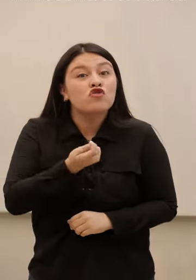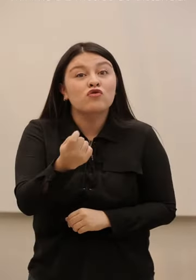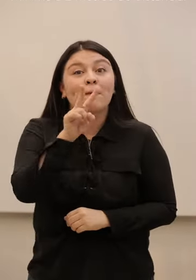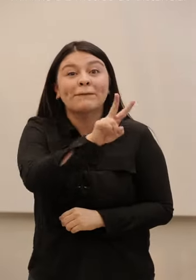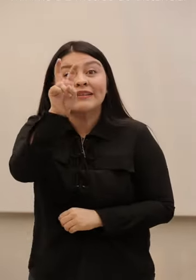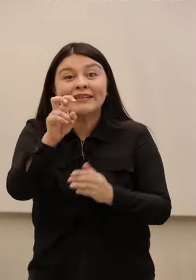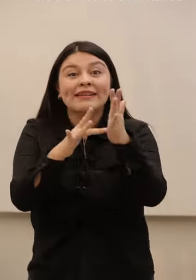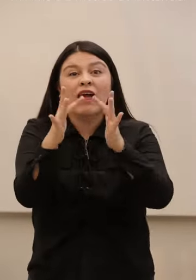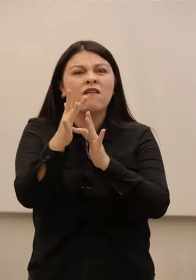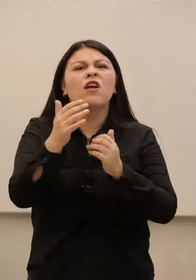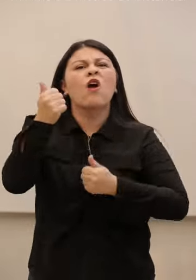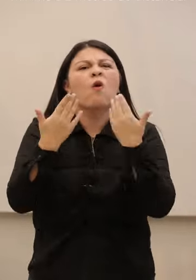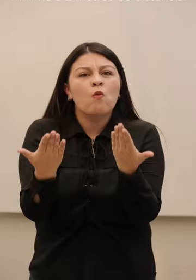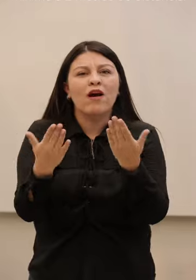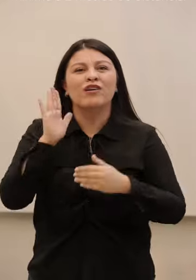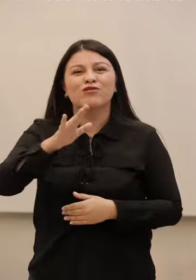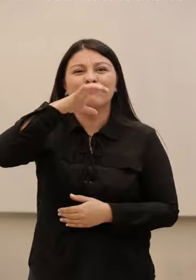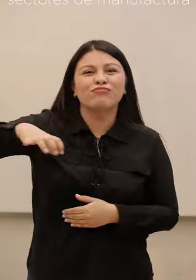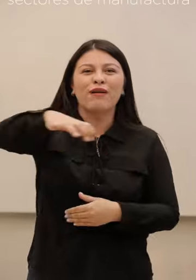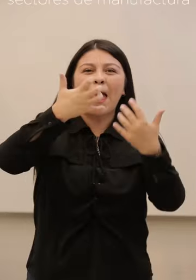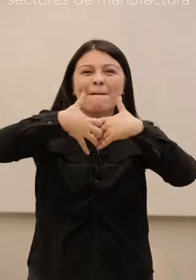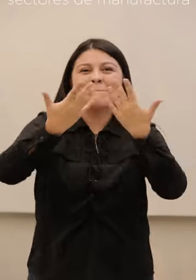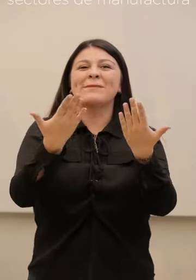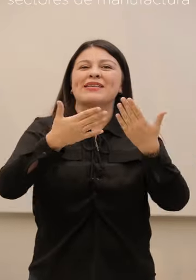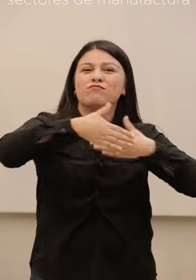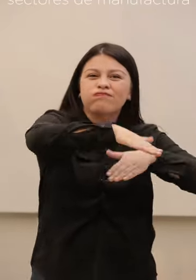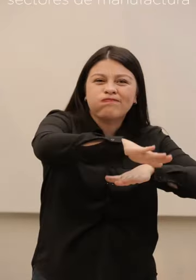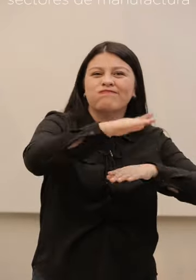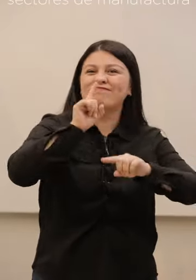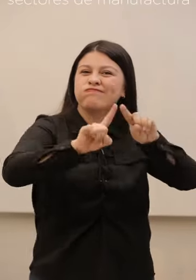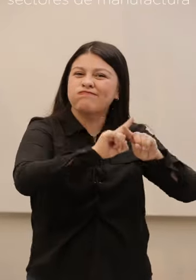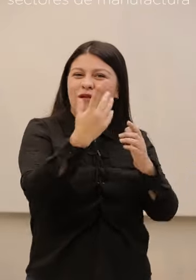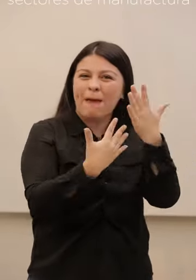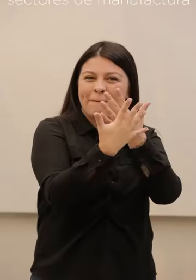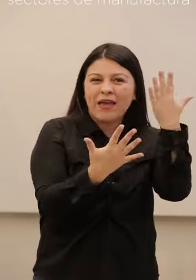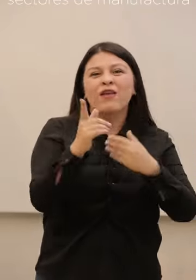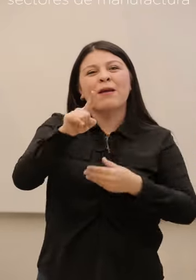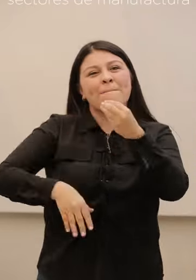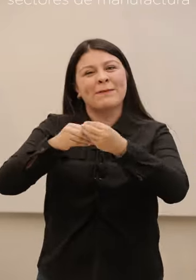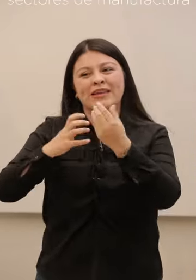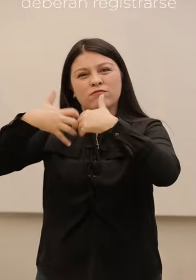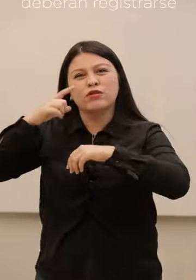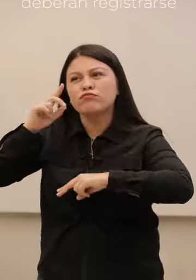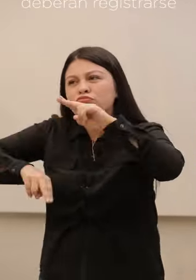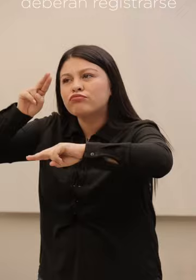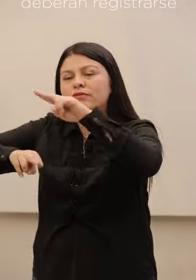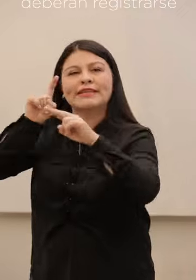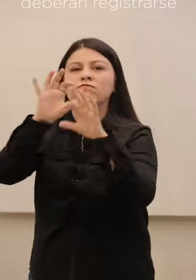metros de distancia. A partir del 27 de abril, los sectores de manufactura y construcción